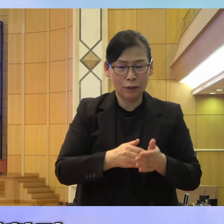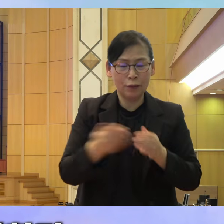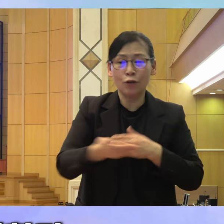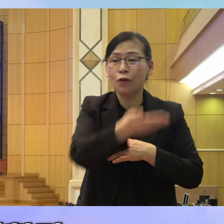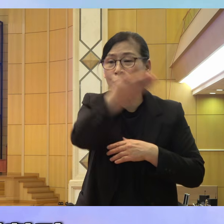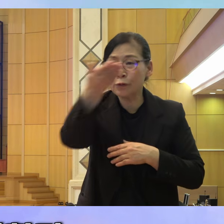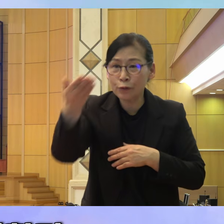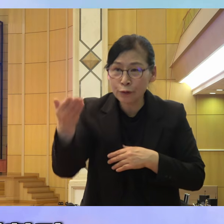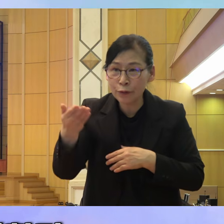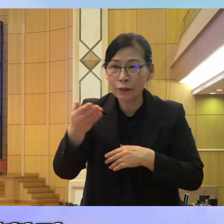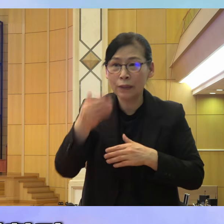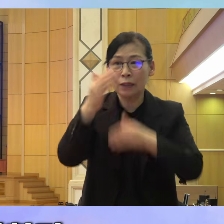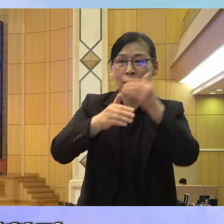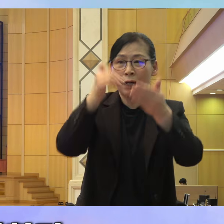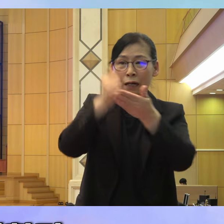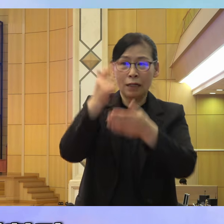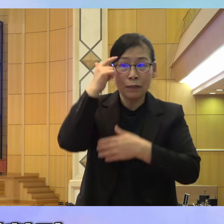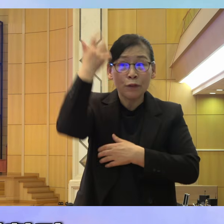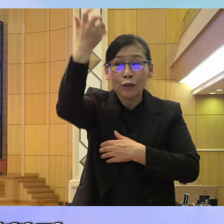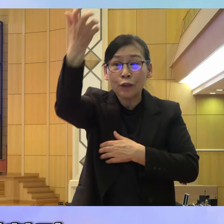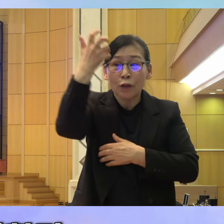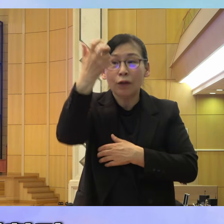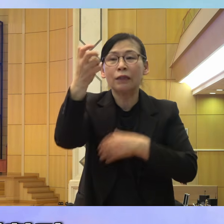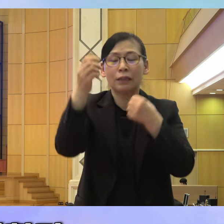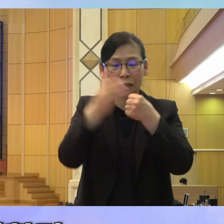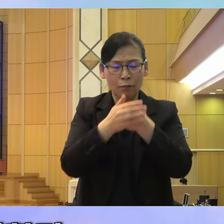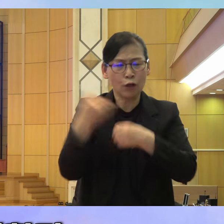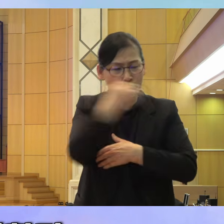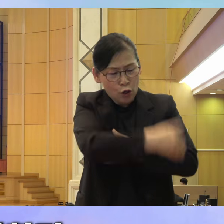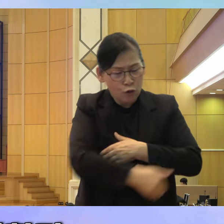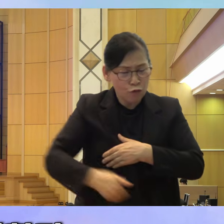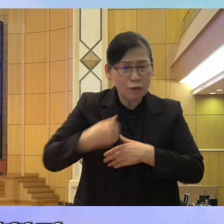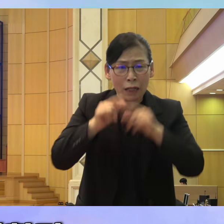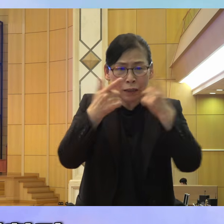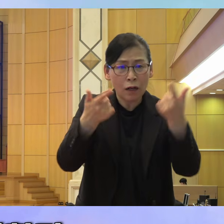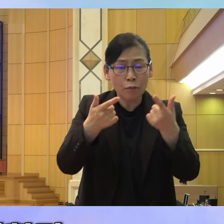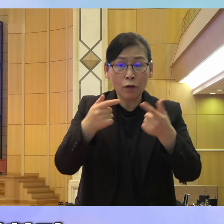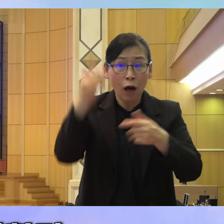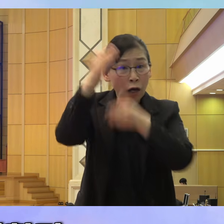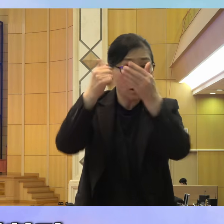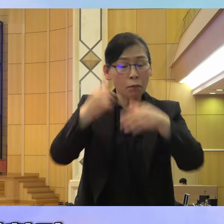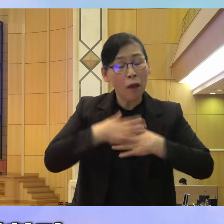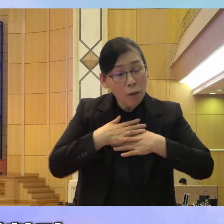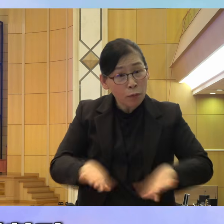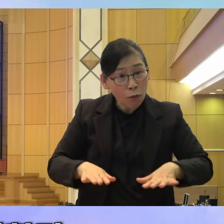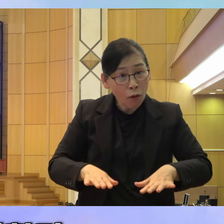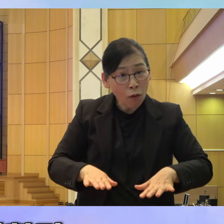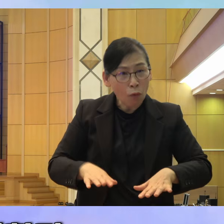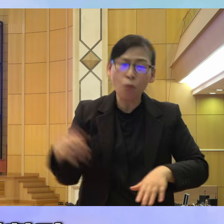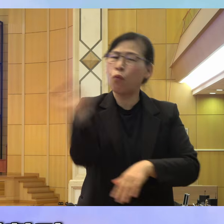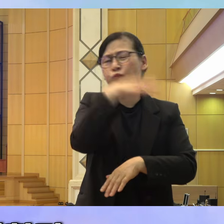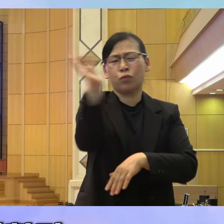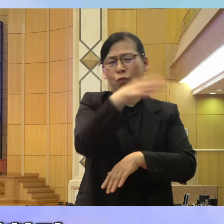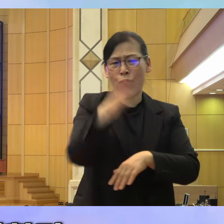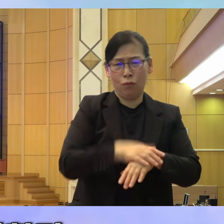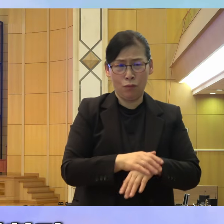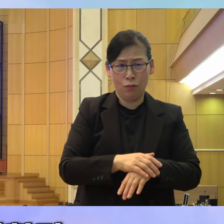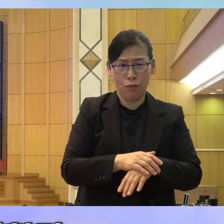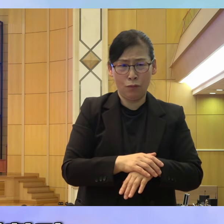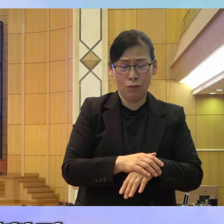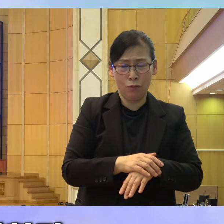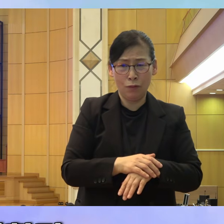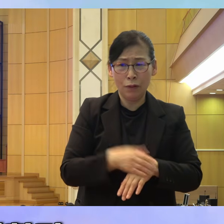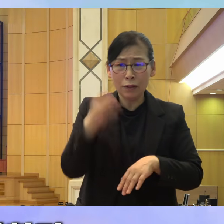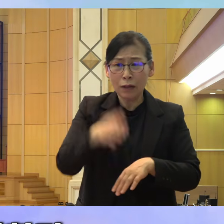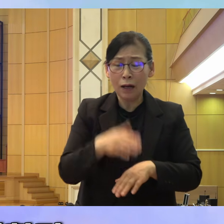여러분, 하나님이 영이기 때문에, 육체가 아니기 때문에 피곤이 없어. 그렇기 때문에